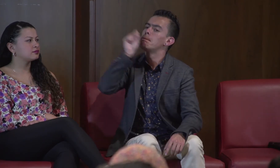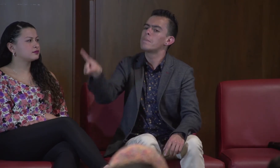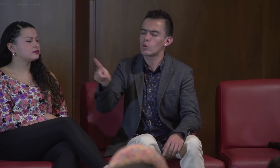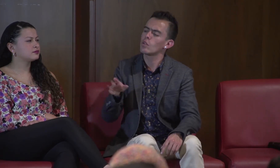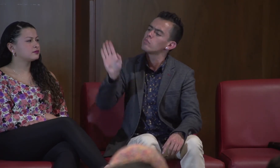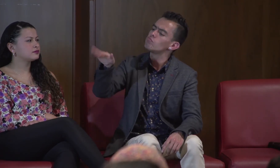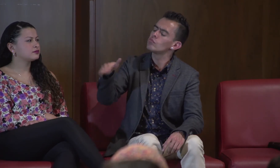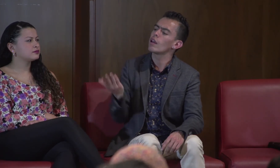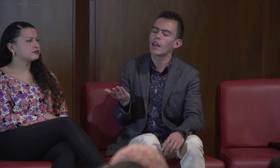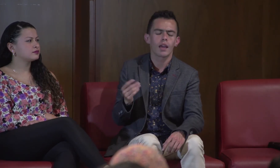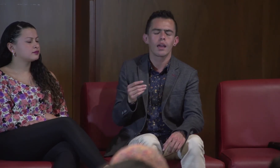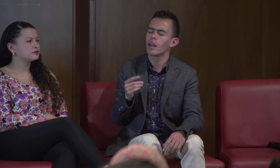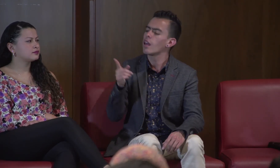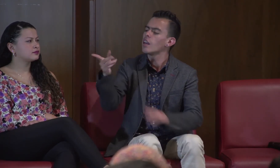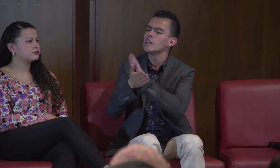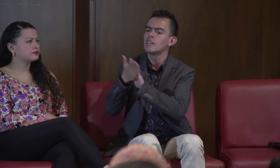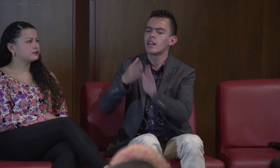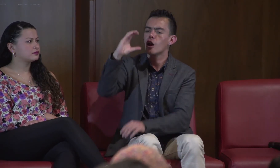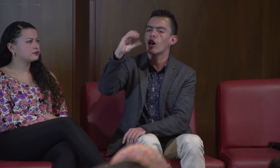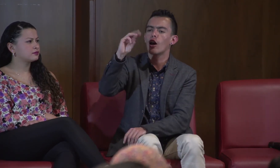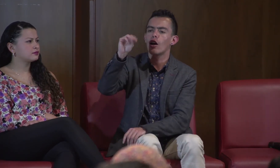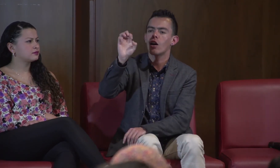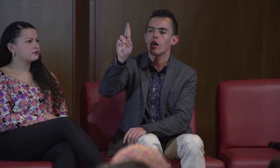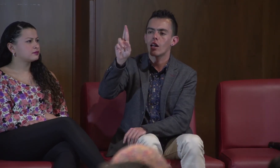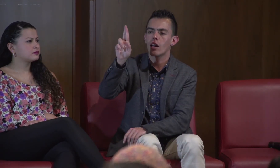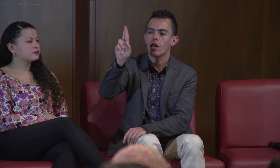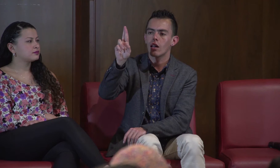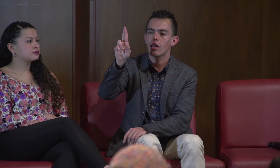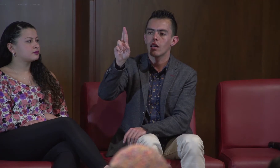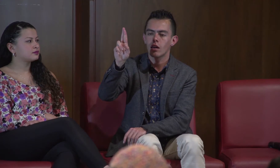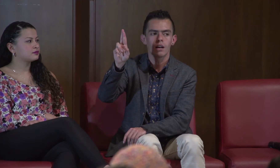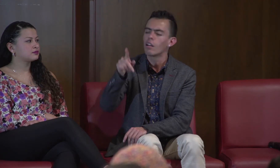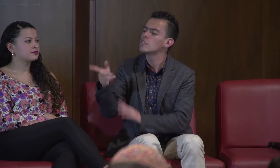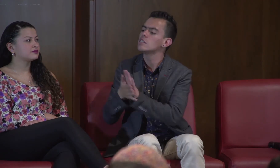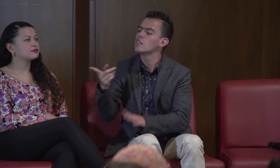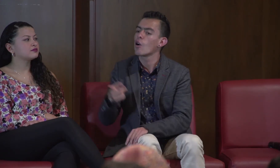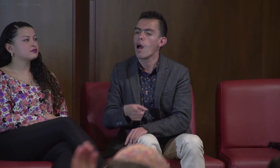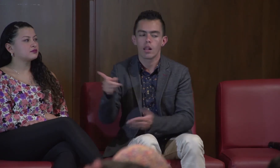con palillos. Entonces le preguntábamos a un sordo de allá de Japón que cuál era la seña para comer.